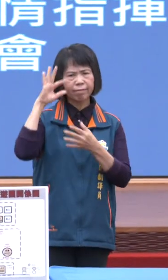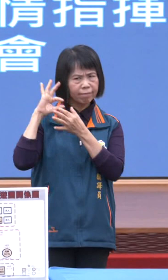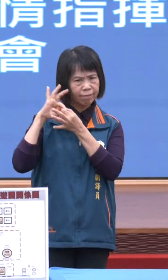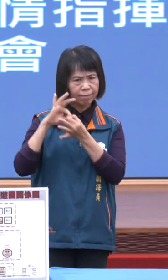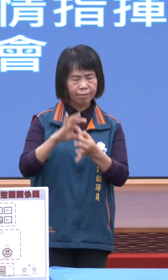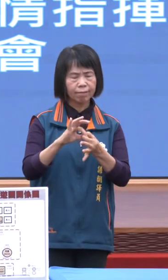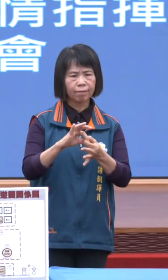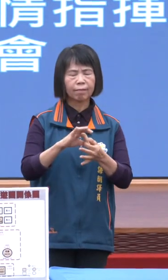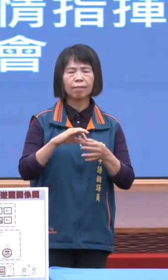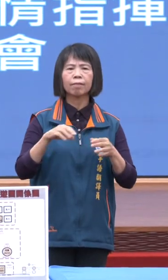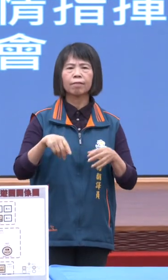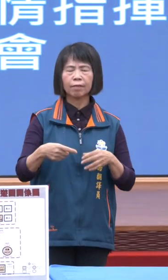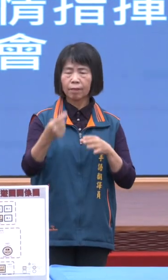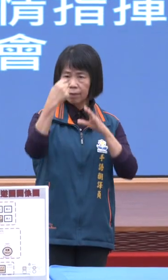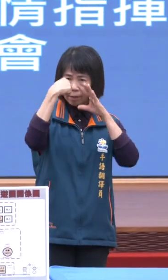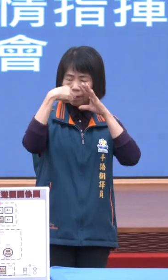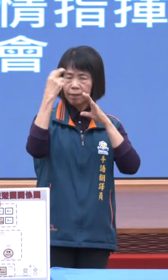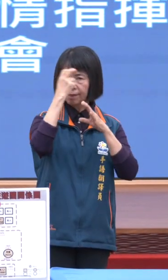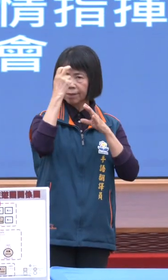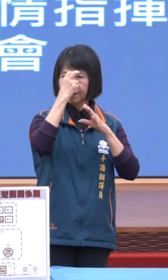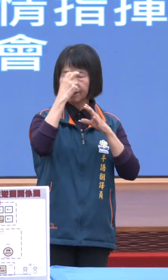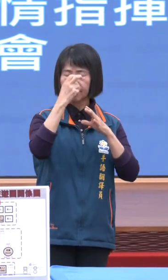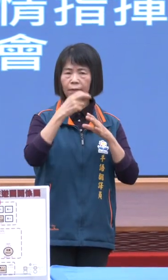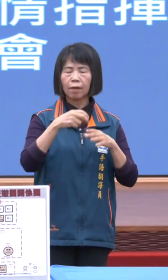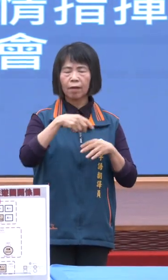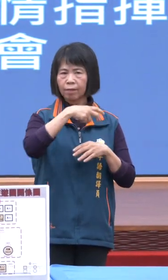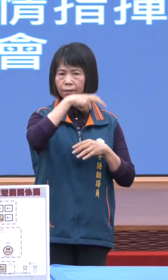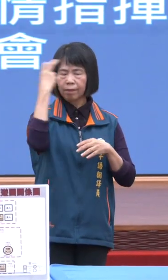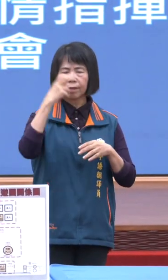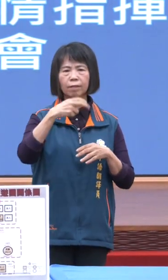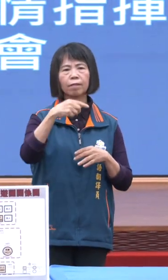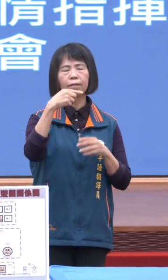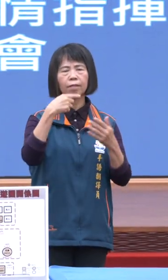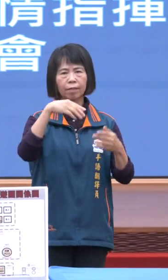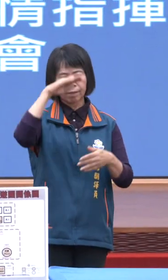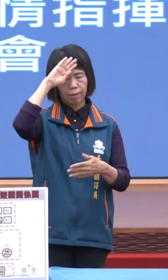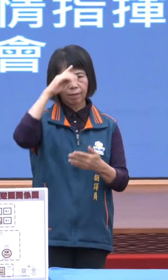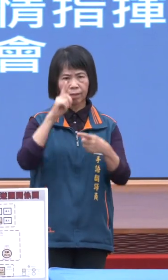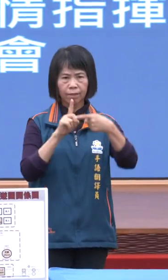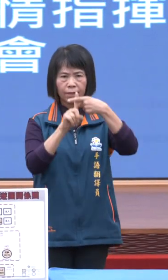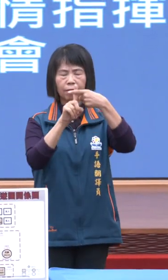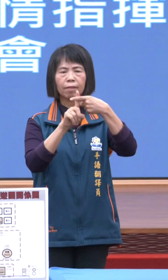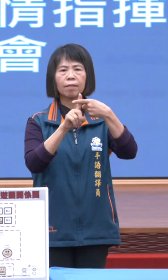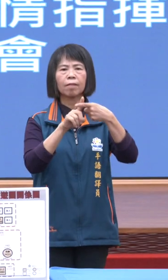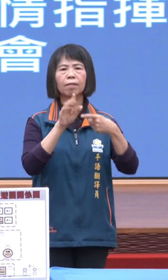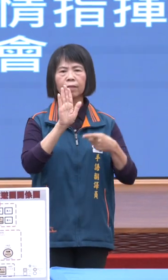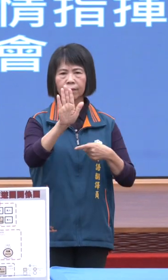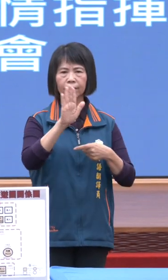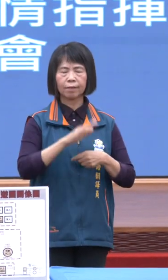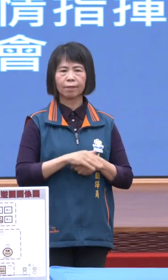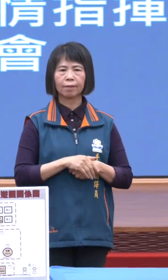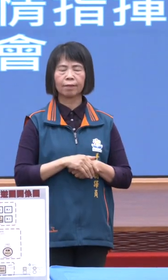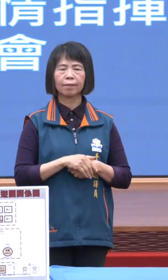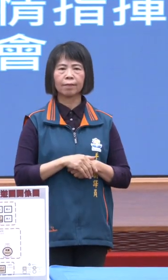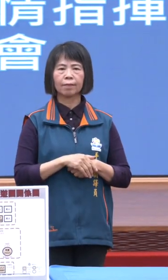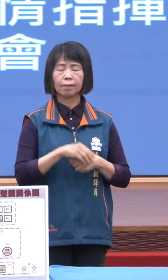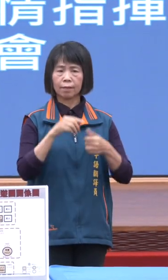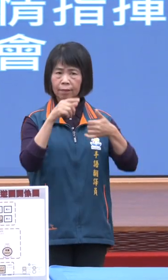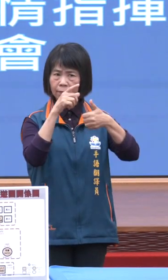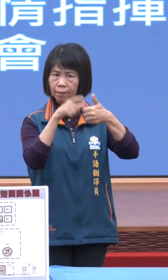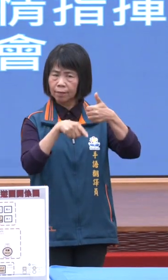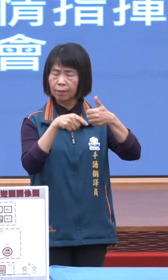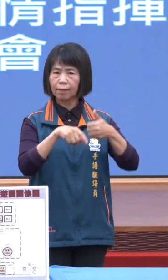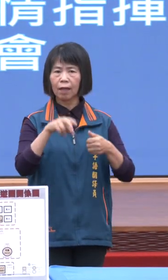就做 PCR 检查，那 PCR 检查是阳性，因此被确诊。所以这个个案是跟我